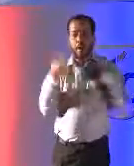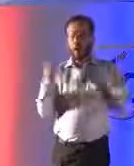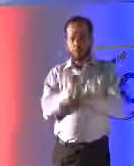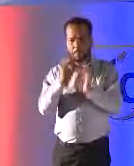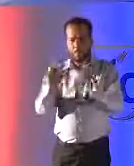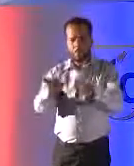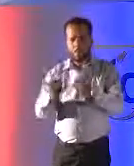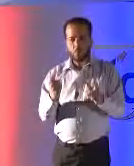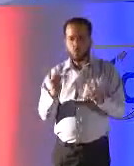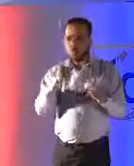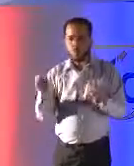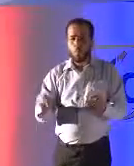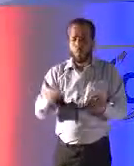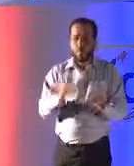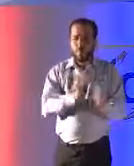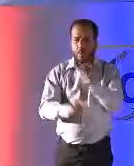اليومية.